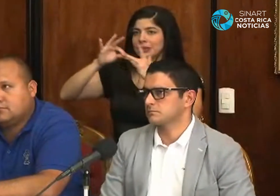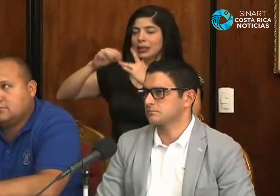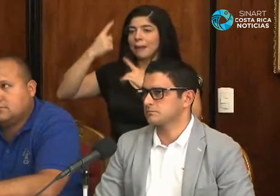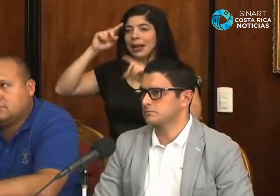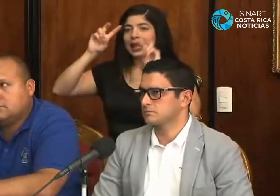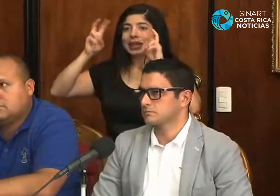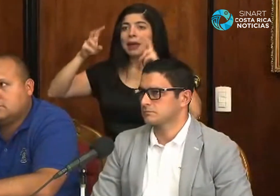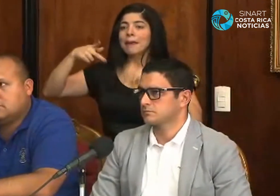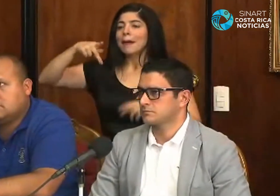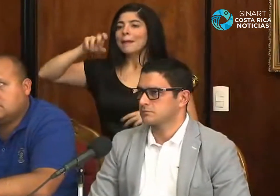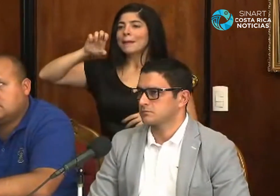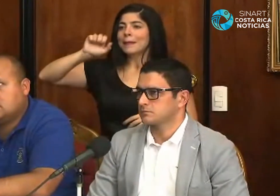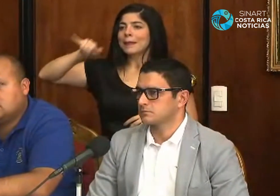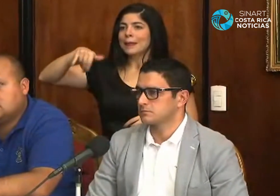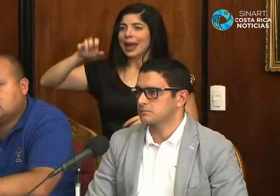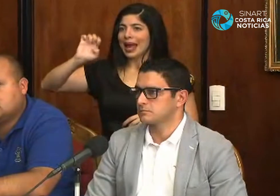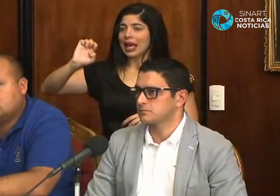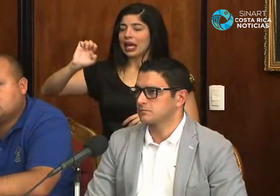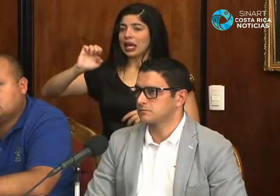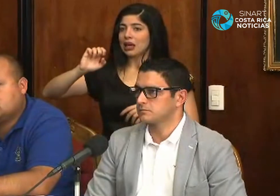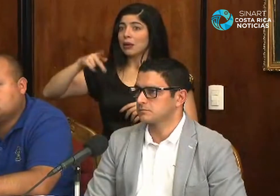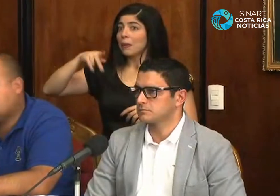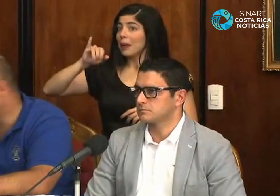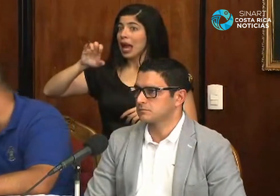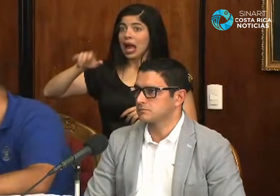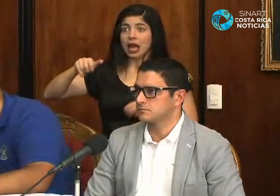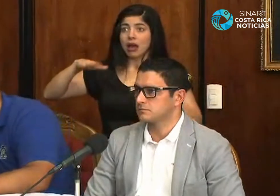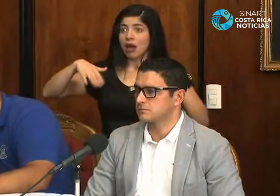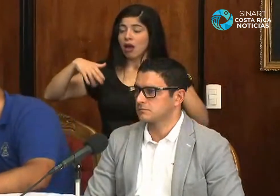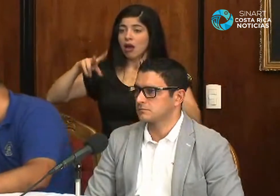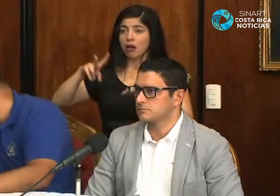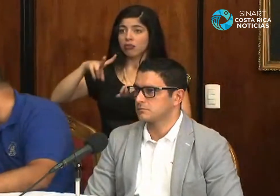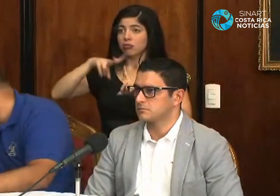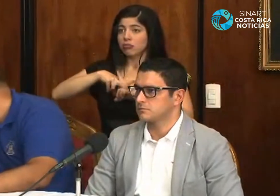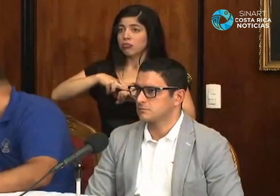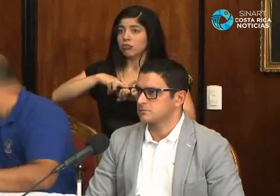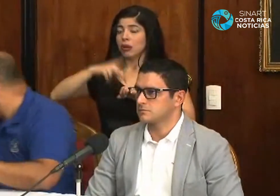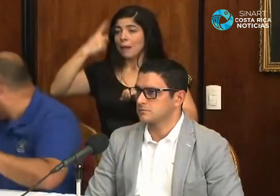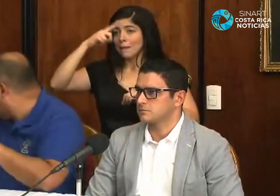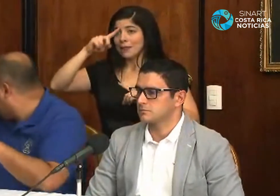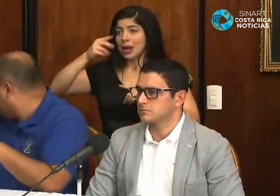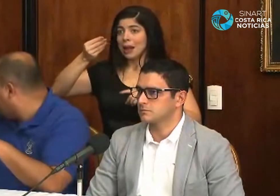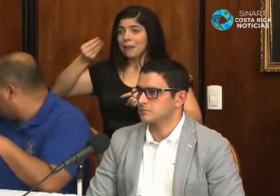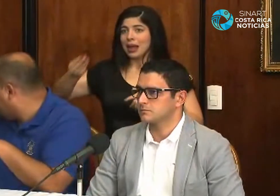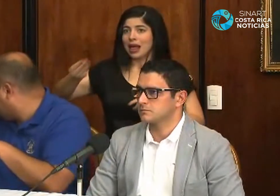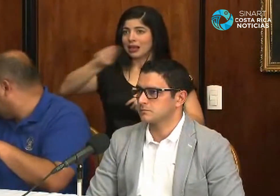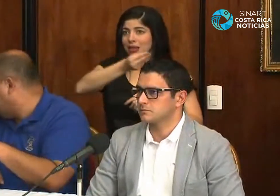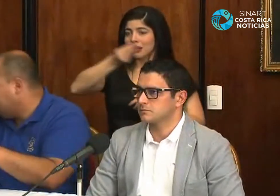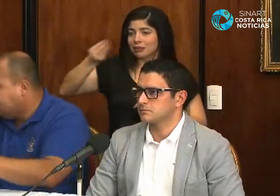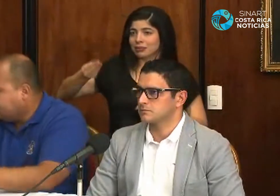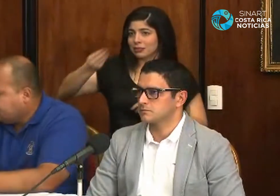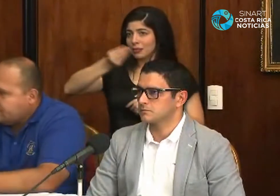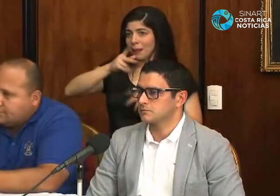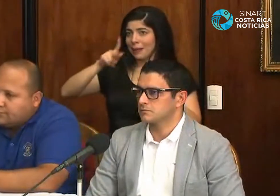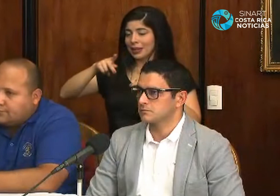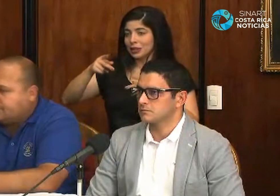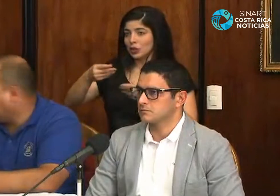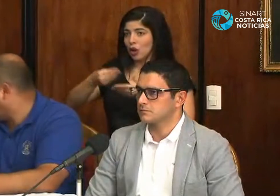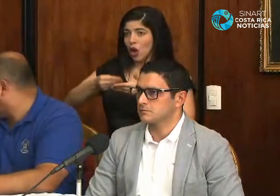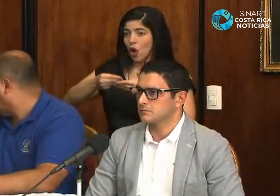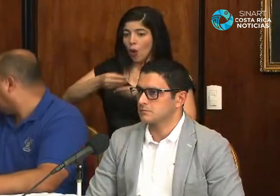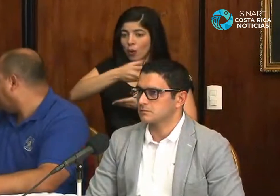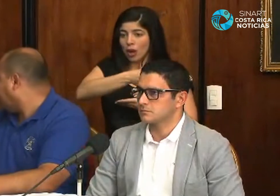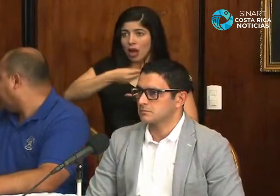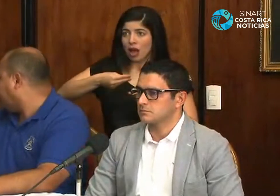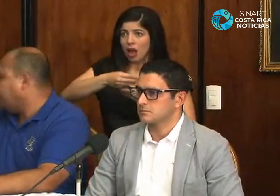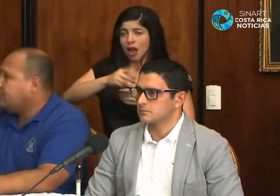es el tema de peajes. ¿No se están tomando previsiones en cuanto al traslado de los dineros, las personas que están cobrando? Si ustedes